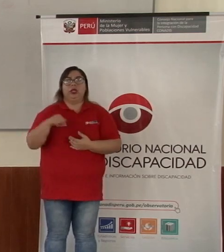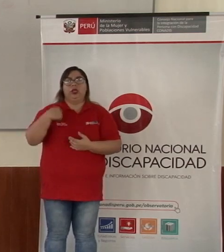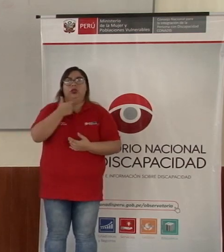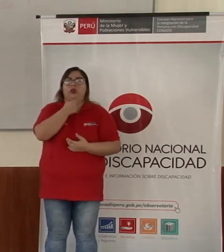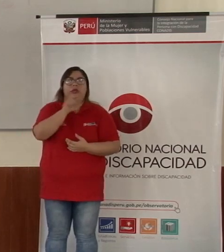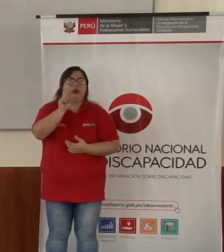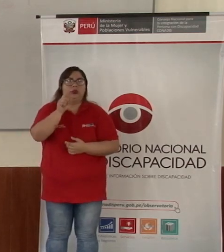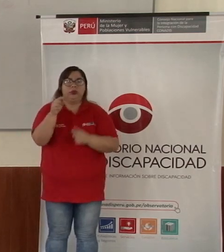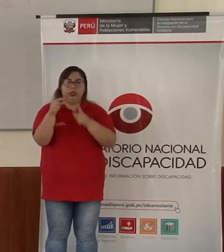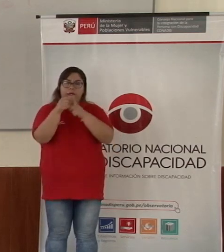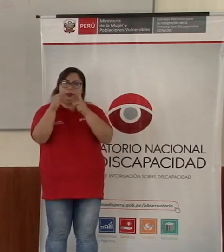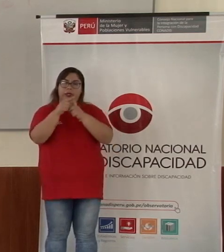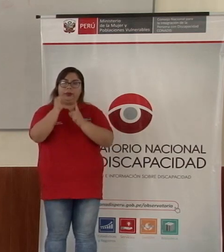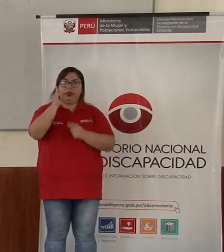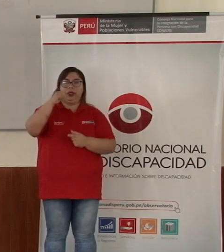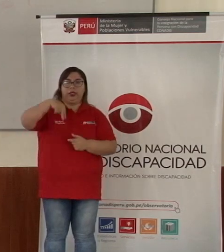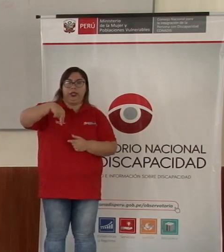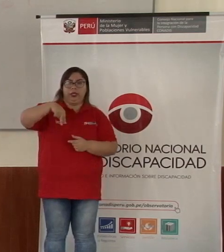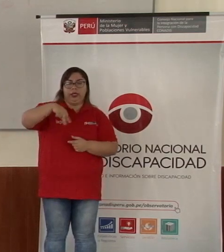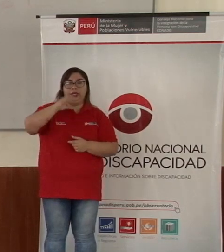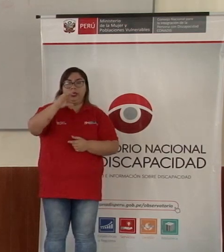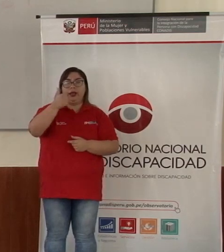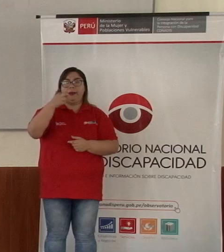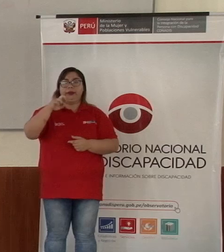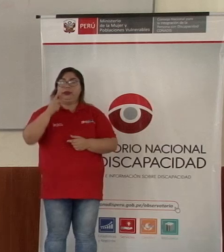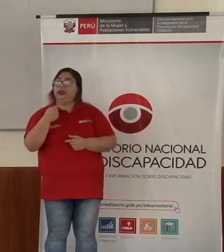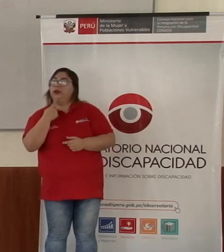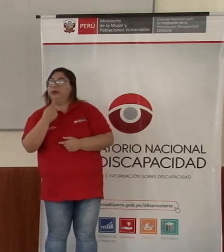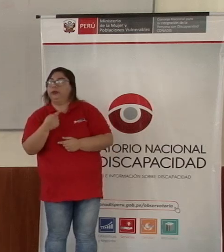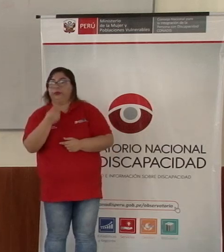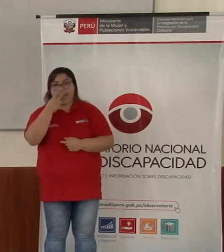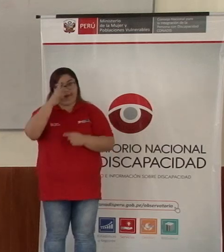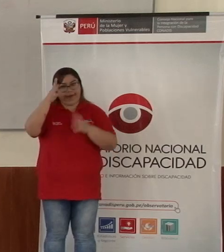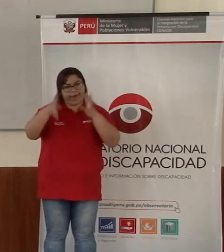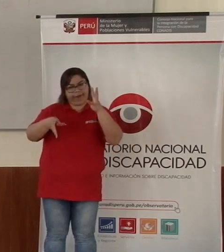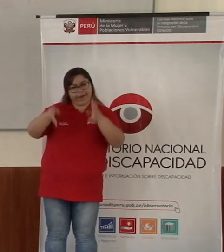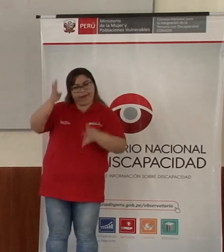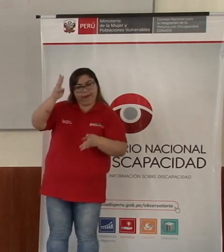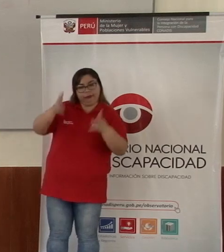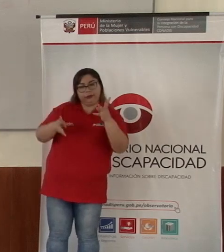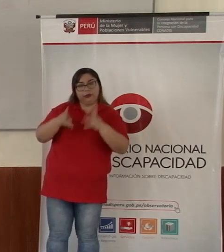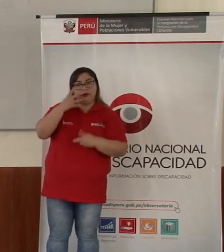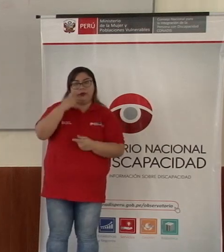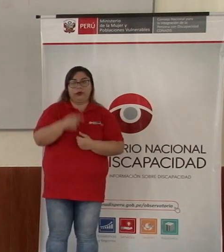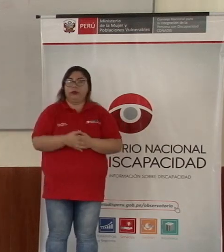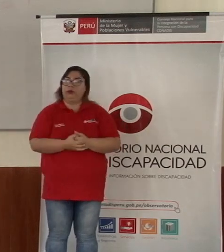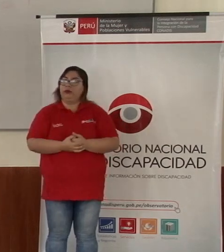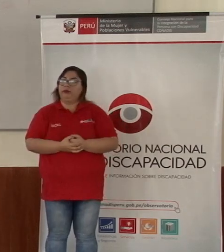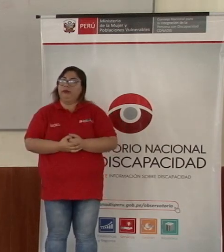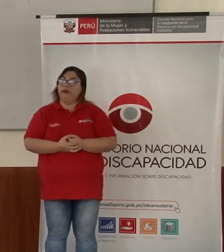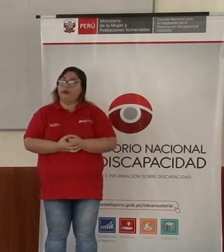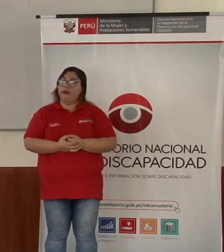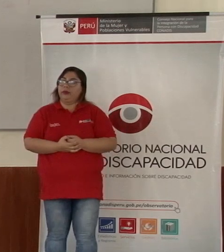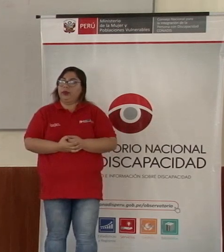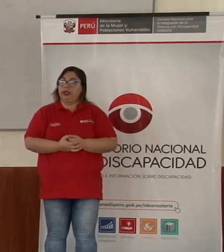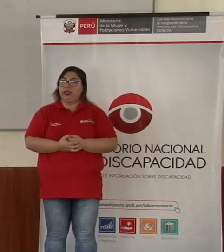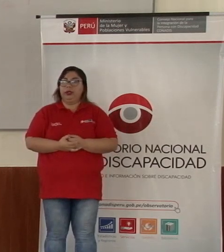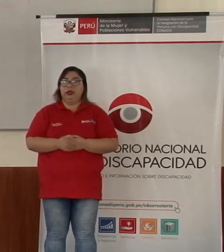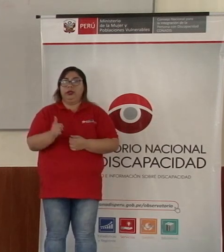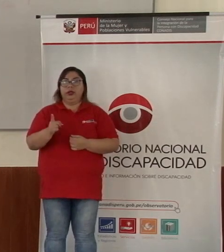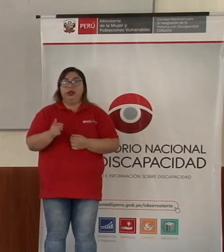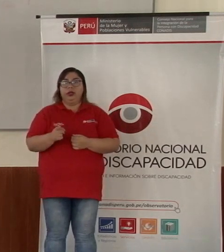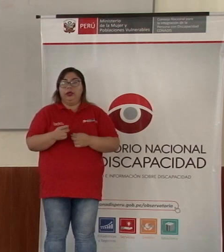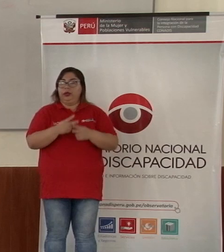incapacitada. Se puede ver desde varios ángulos. Se puede ver desde un punto de vista netamente bajo